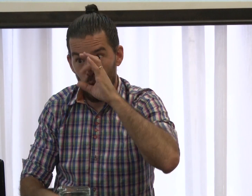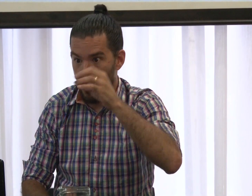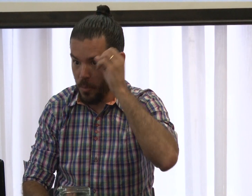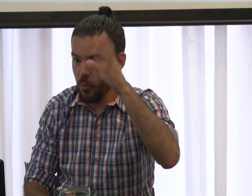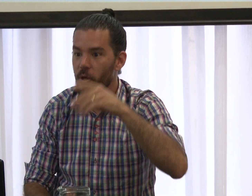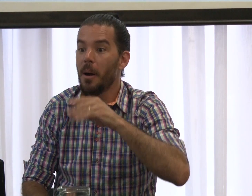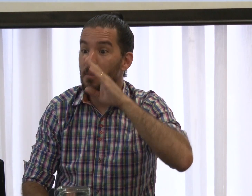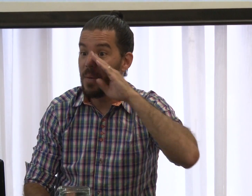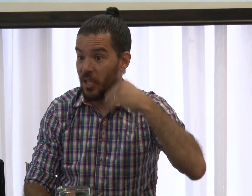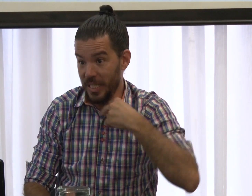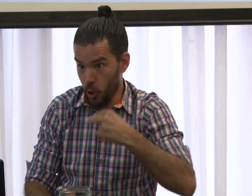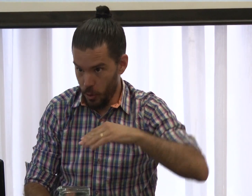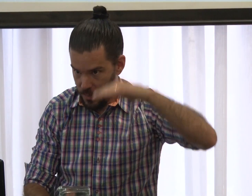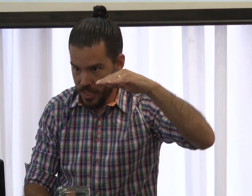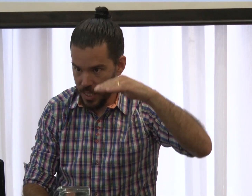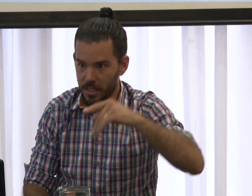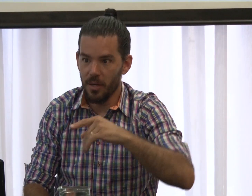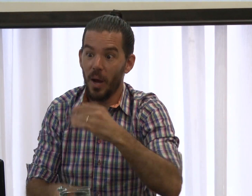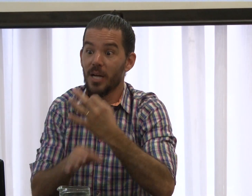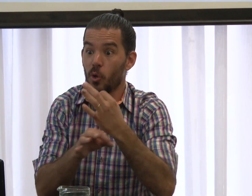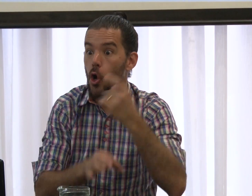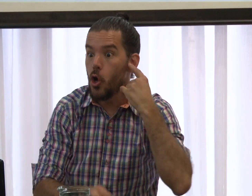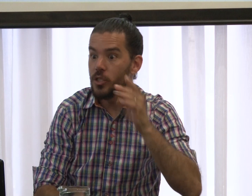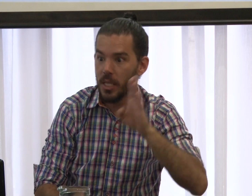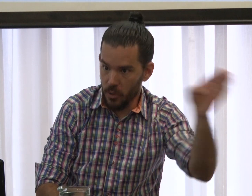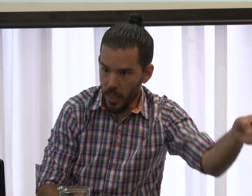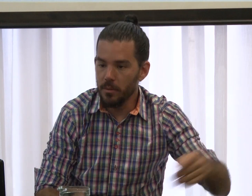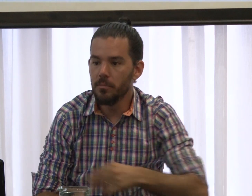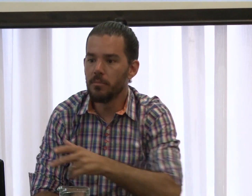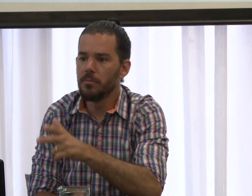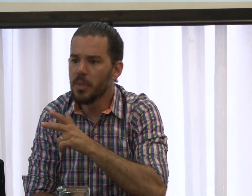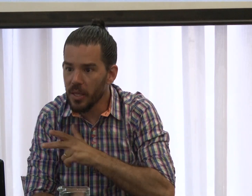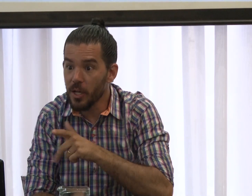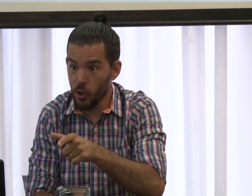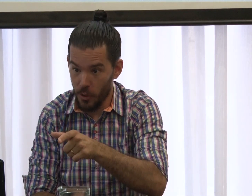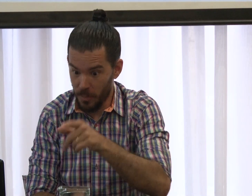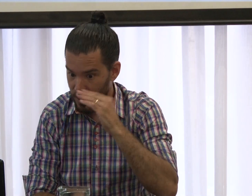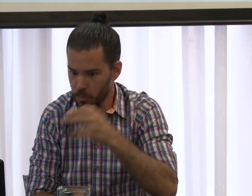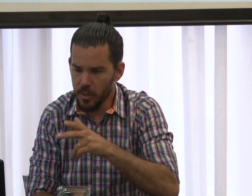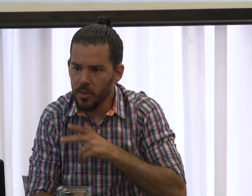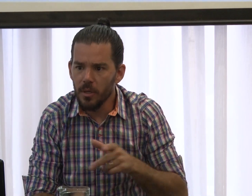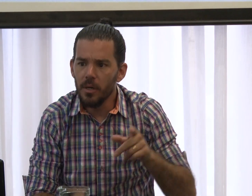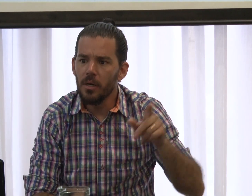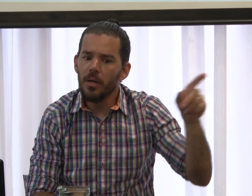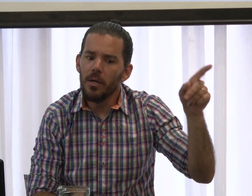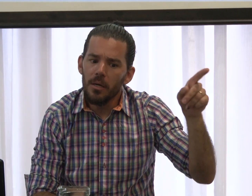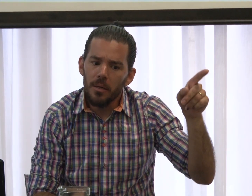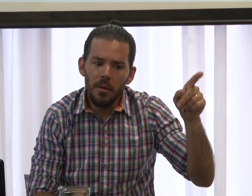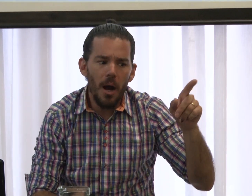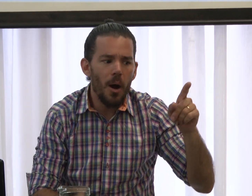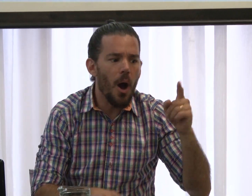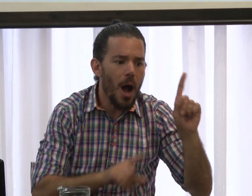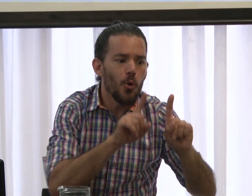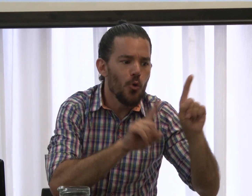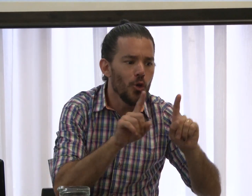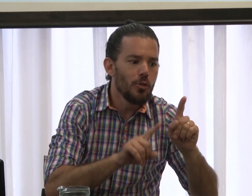fue avanzando. El primer implante coclear como era, que era muy grande y que tenía que poner... tenía 2